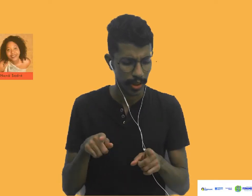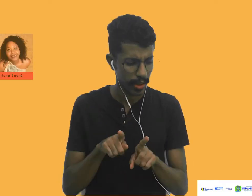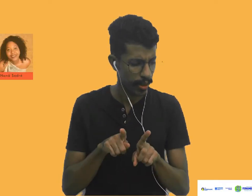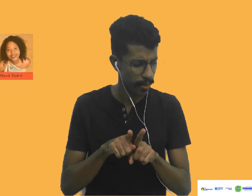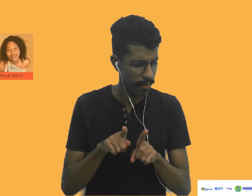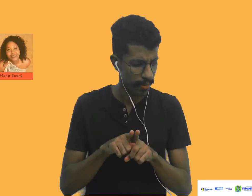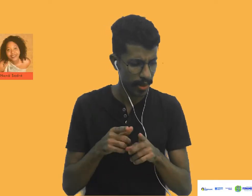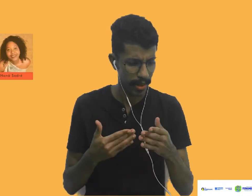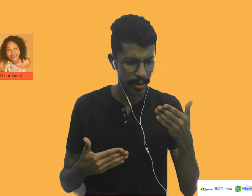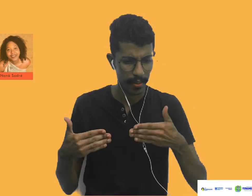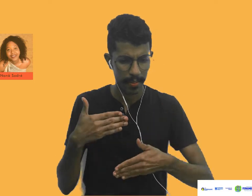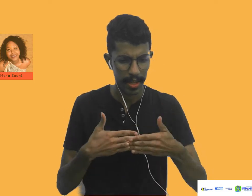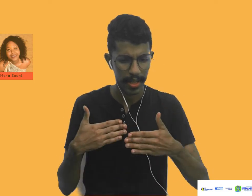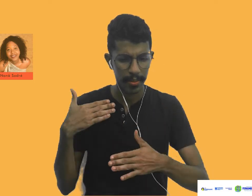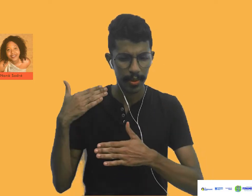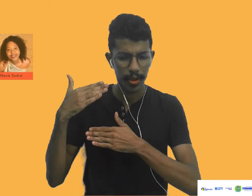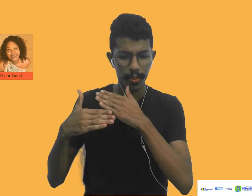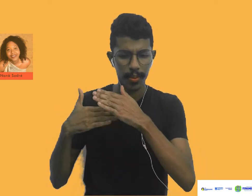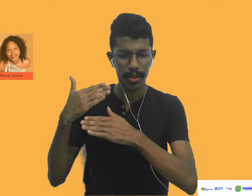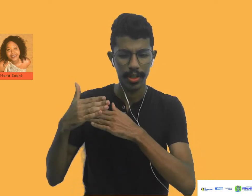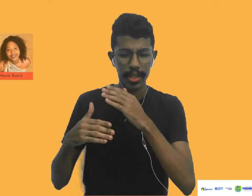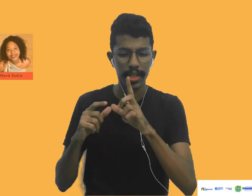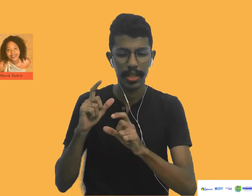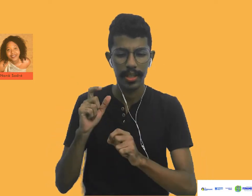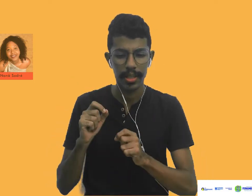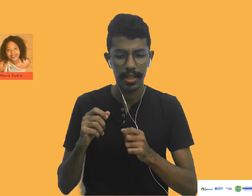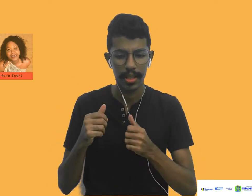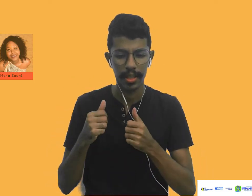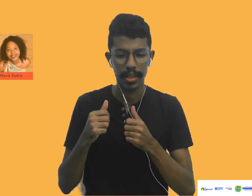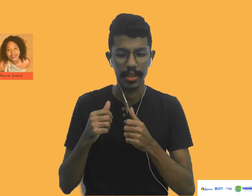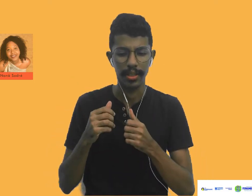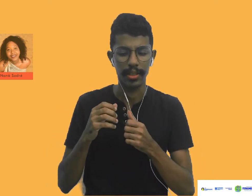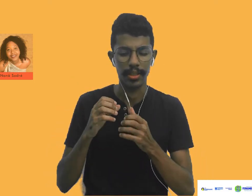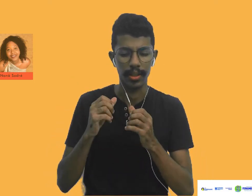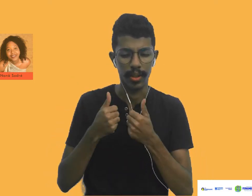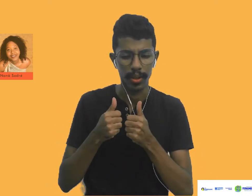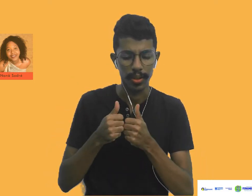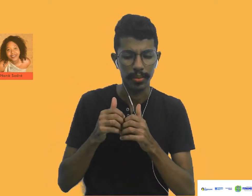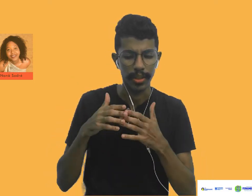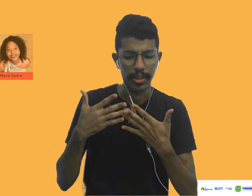Eu venho também de um processo de ONGs, né?